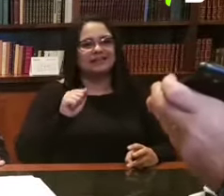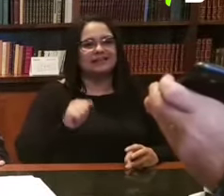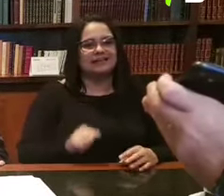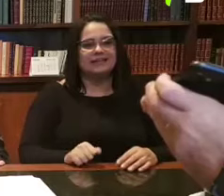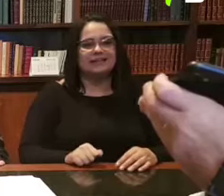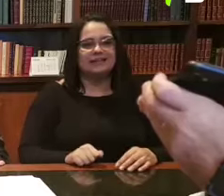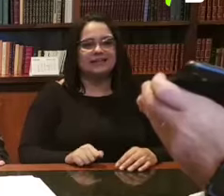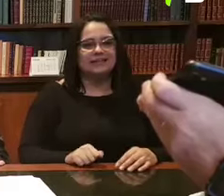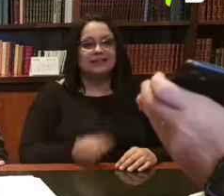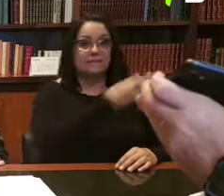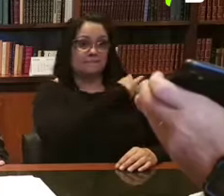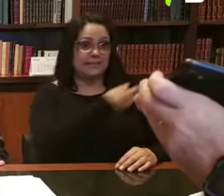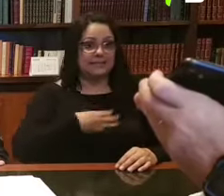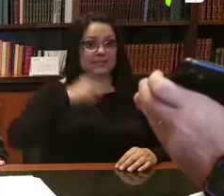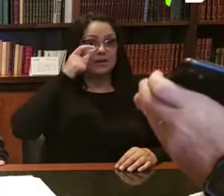an